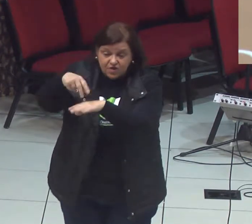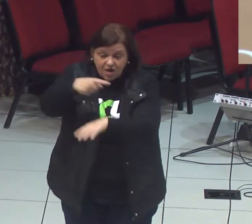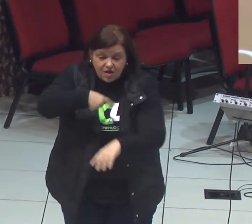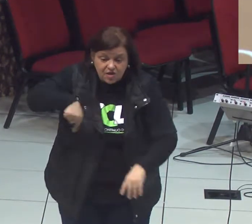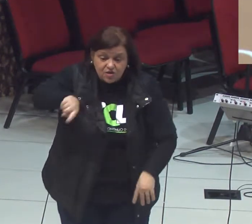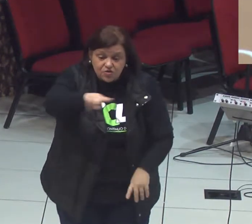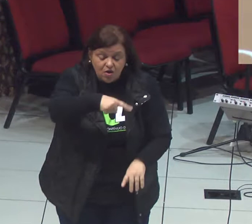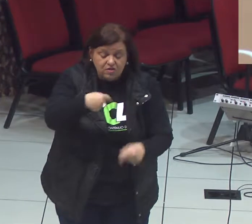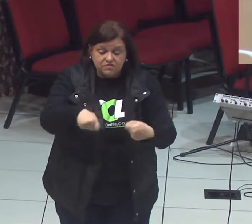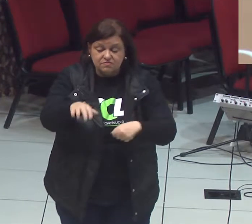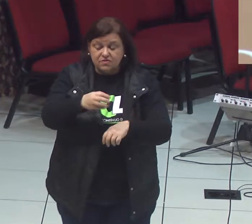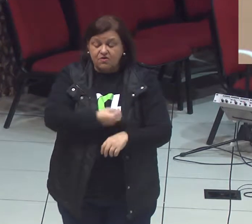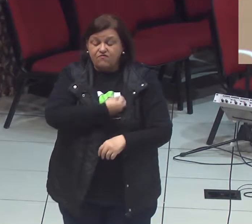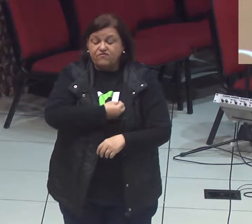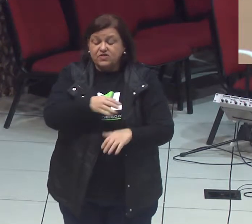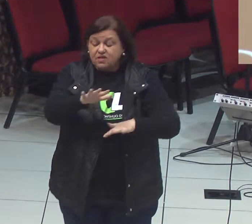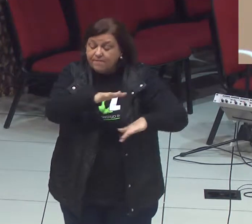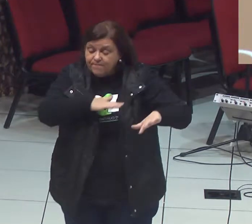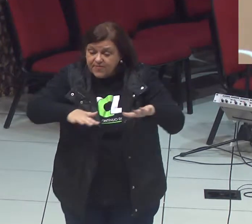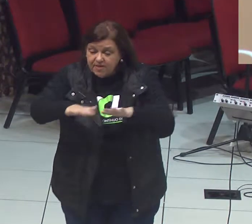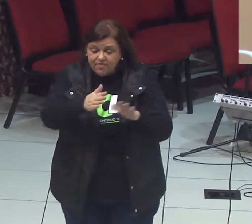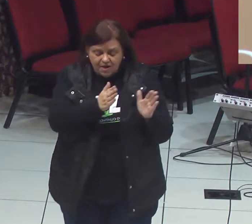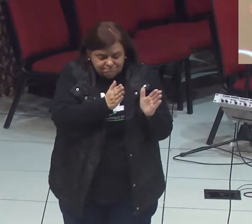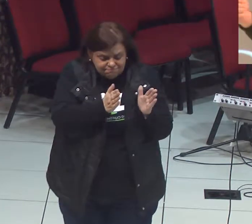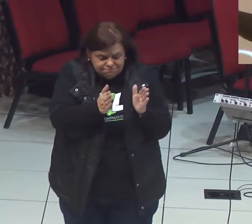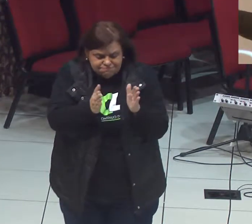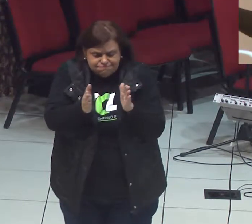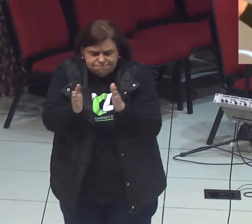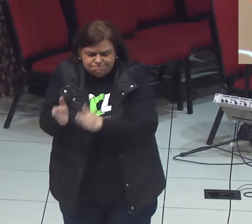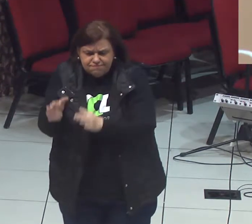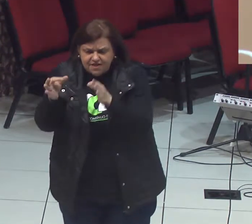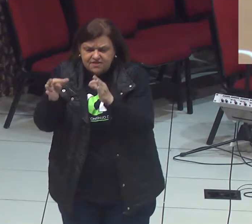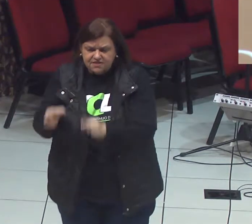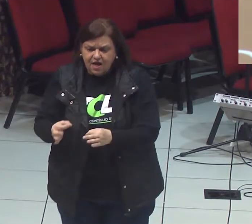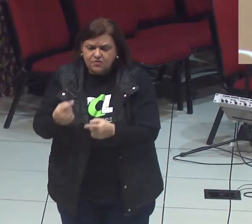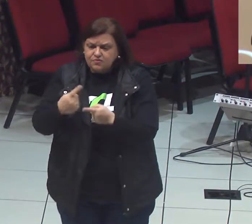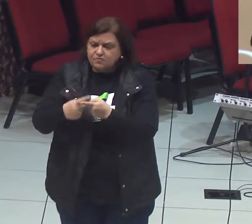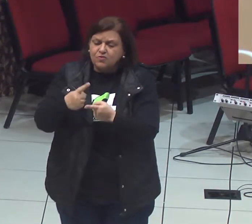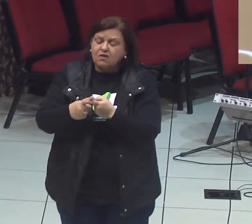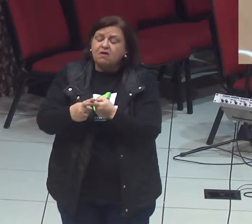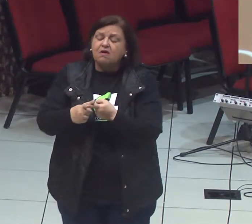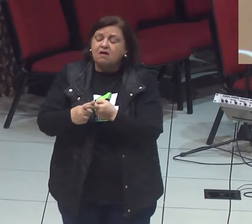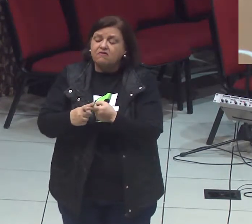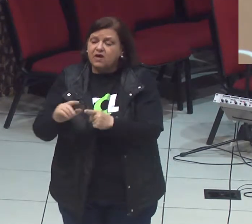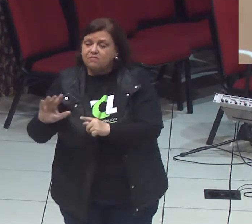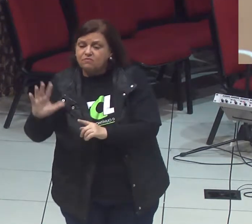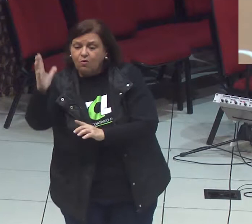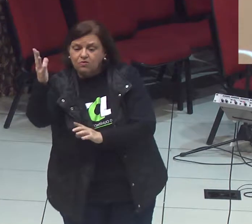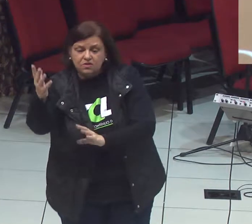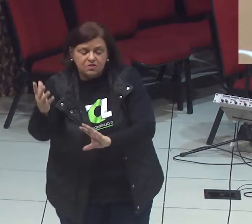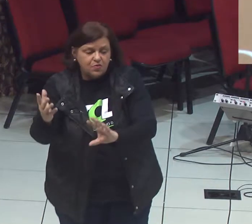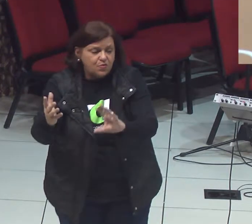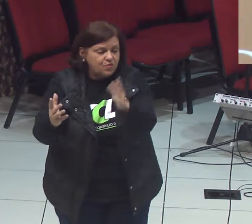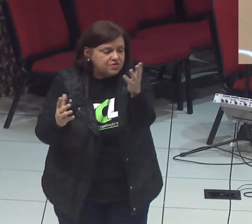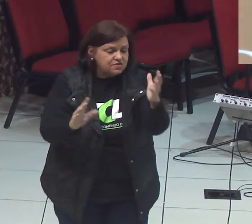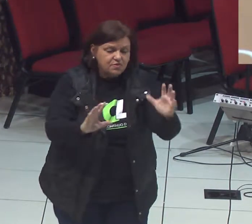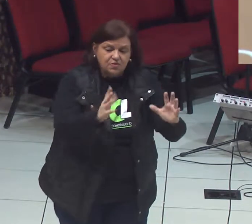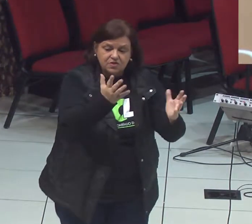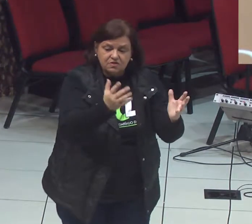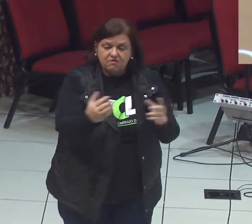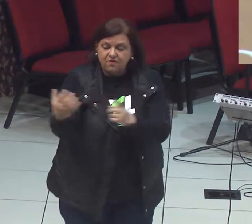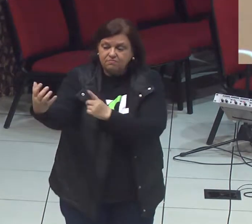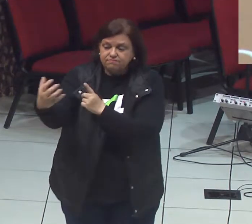nós temos que estar preparados para isso também, porque isso está ao nosso redor, está à nossa volta. Então